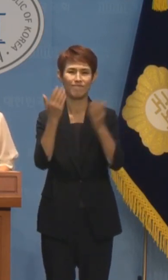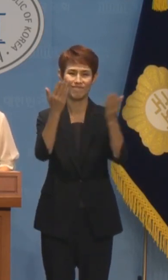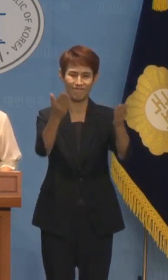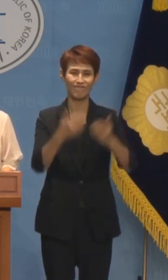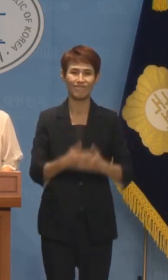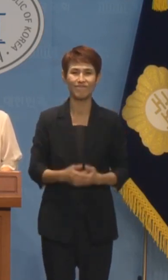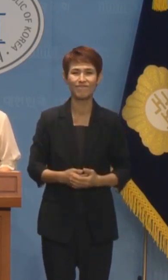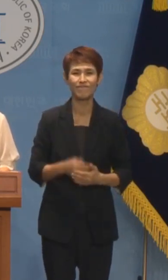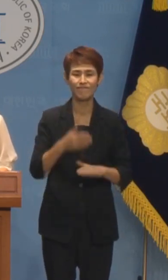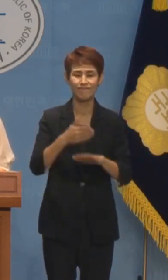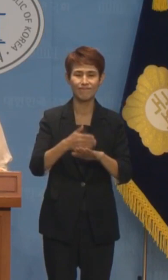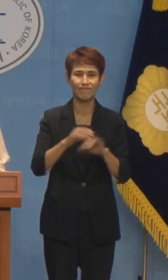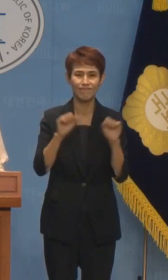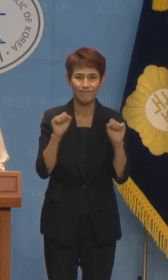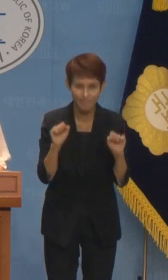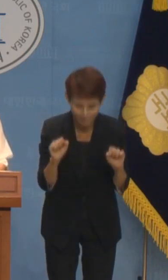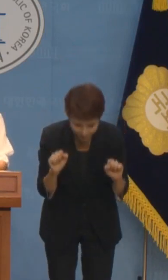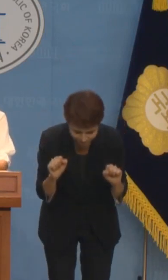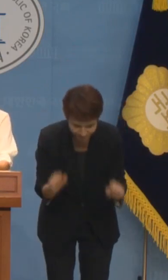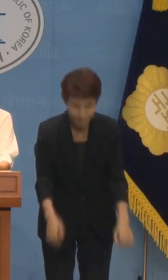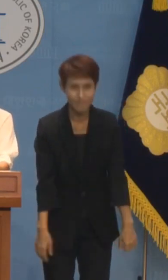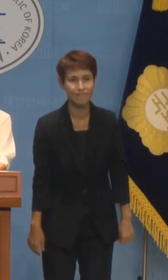마치겠습니다 고맙습니다